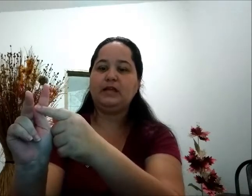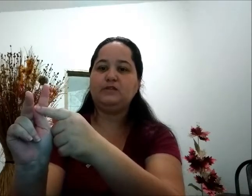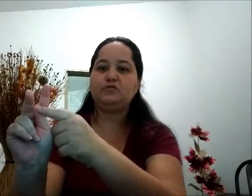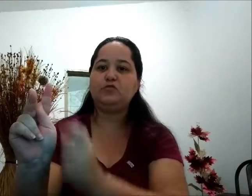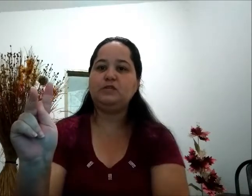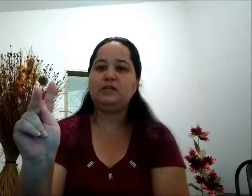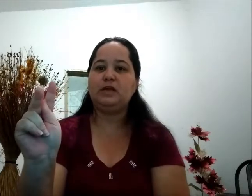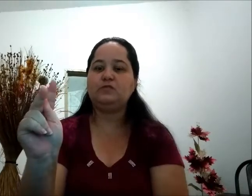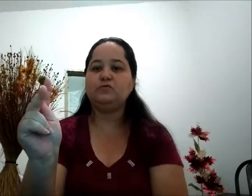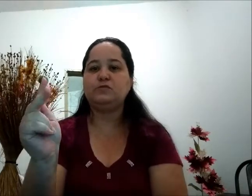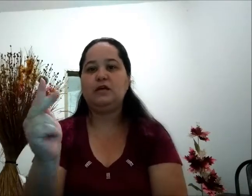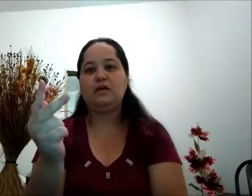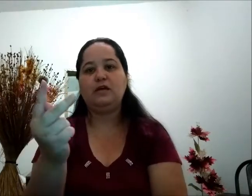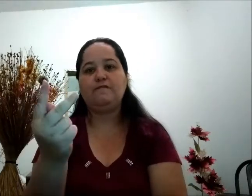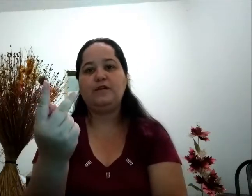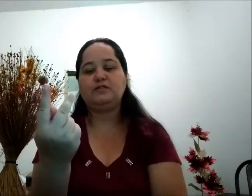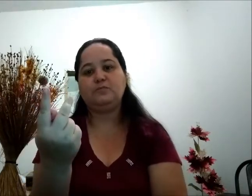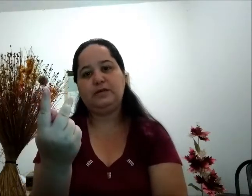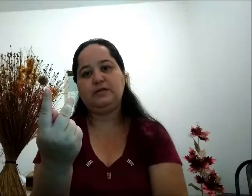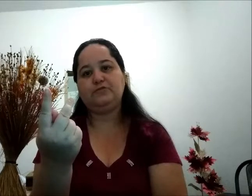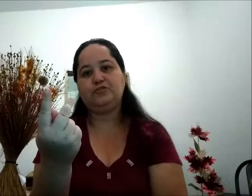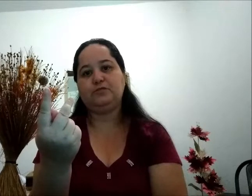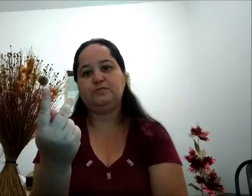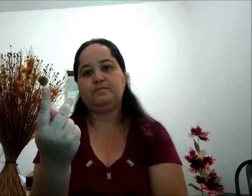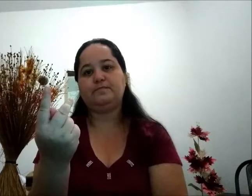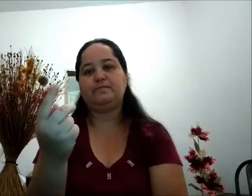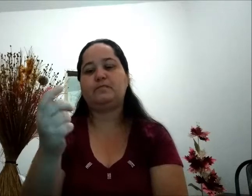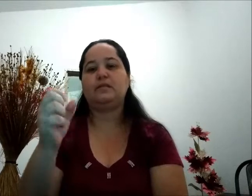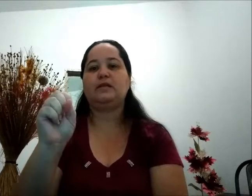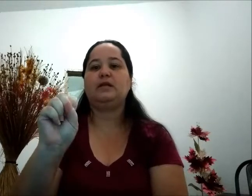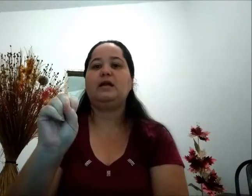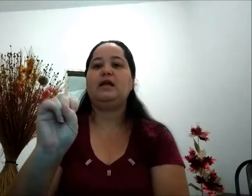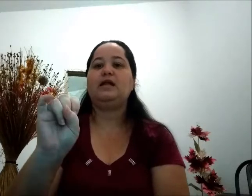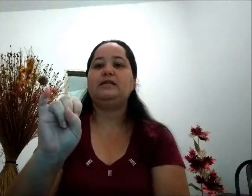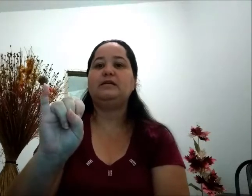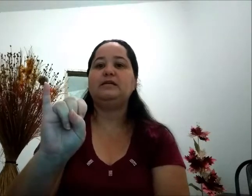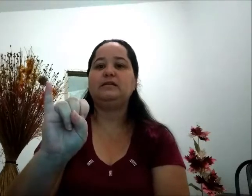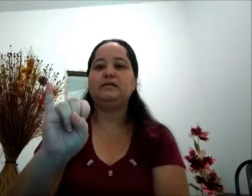entre os dois dedos, e faz um pequeno giro. Letra I.